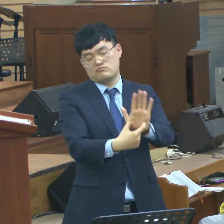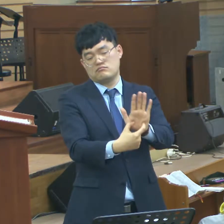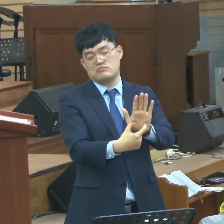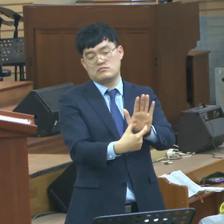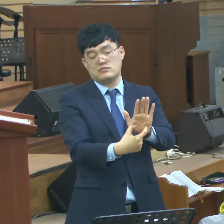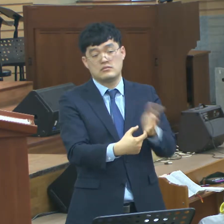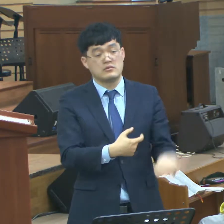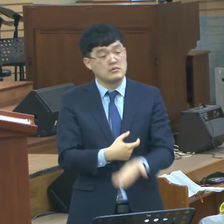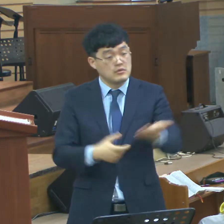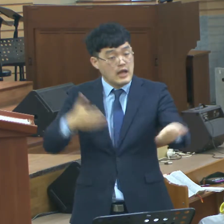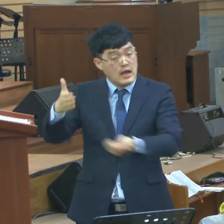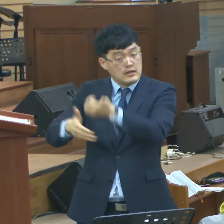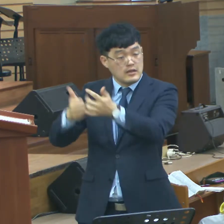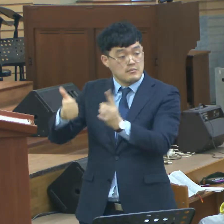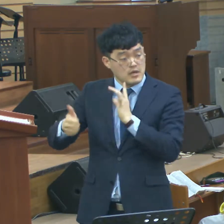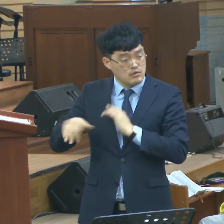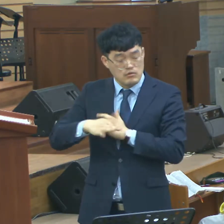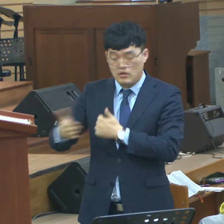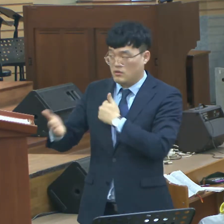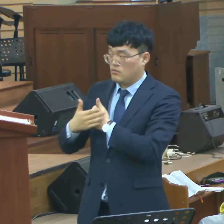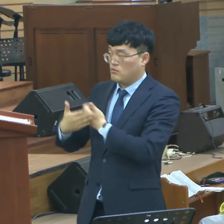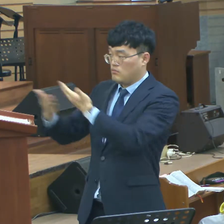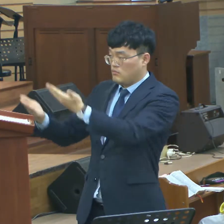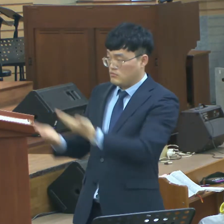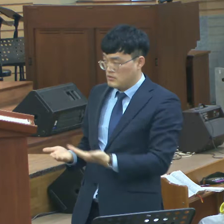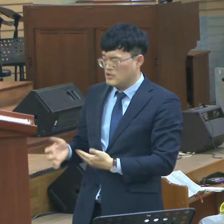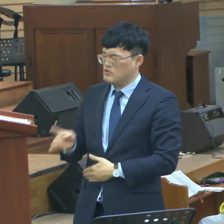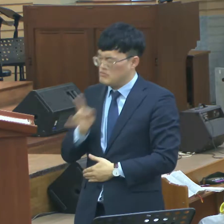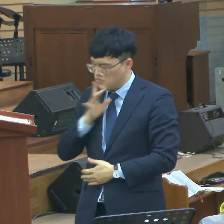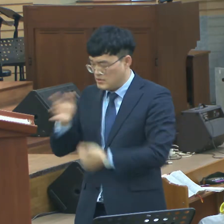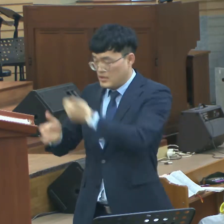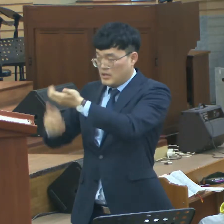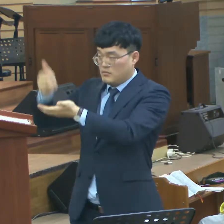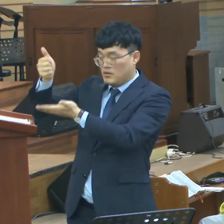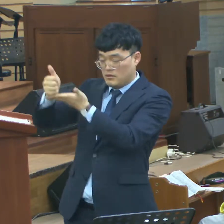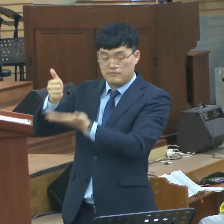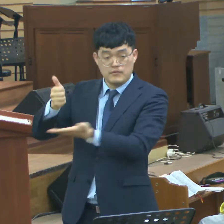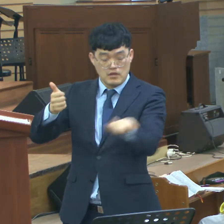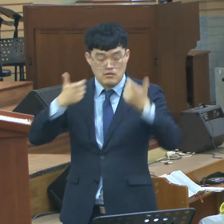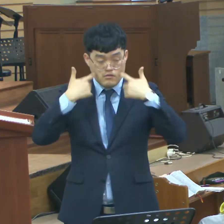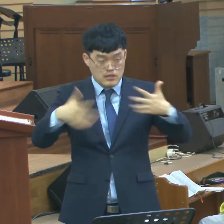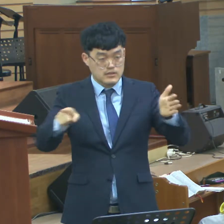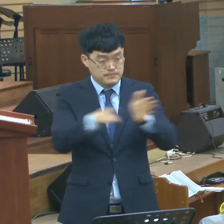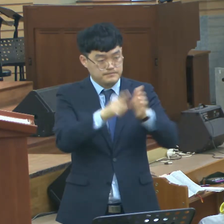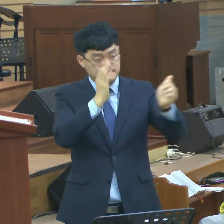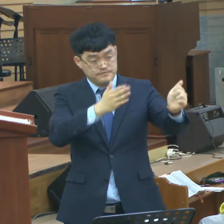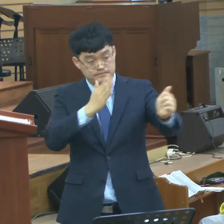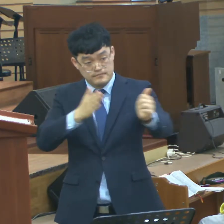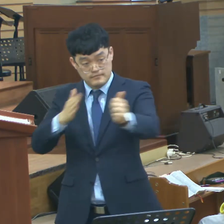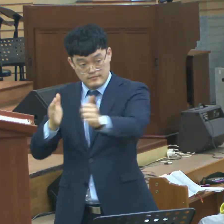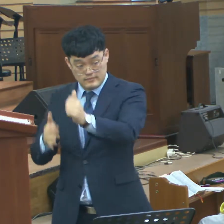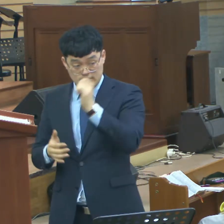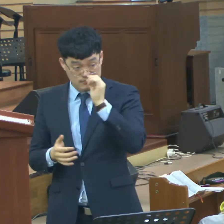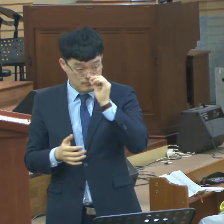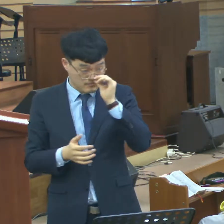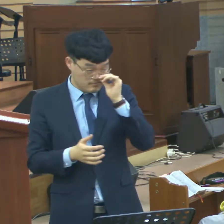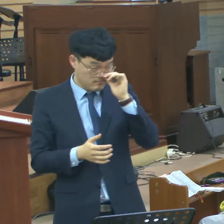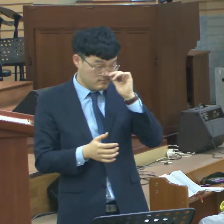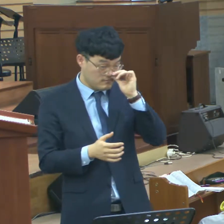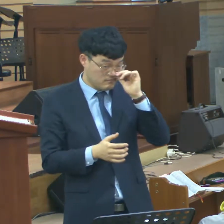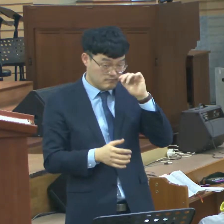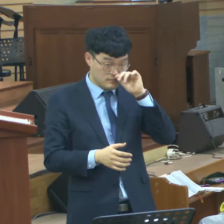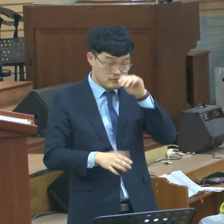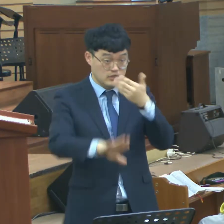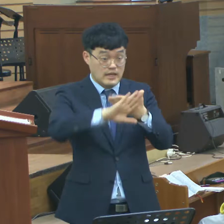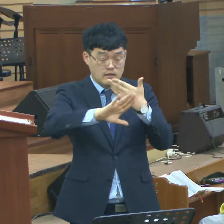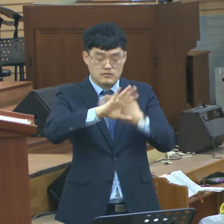우리를 도우실 수 있는 유일한 살아계신 하나님, 신이라는 것을 확신하시기를 바랍니다. 그래서 다른 거 하면 안